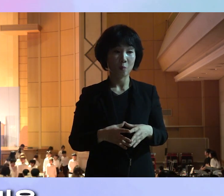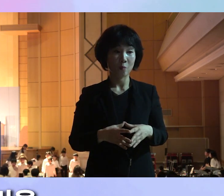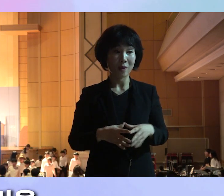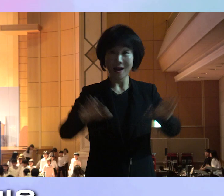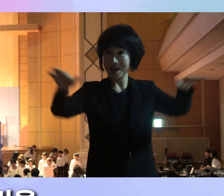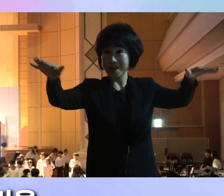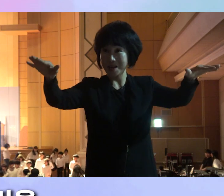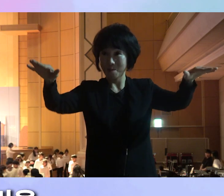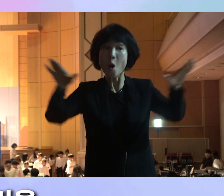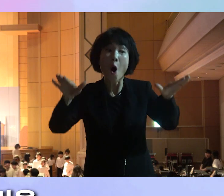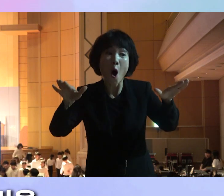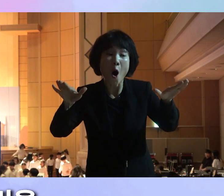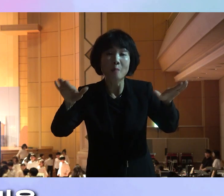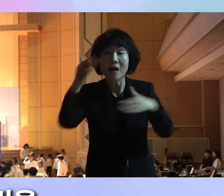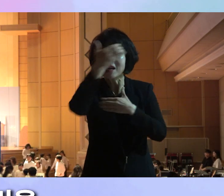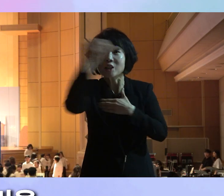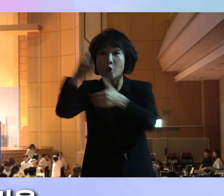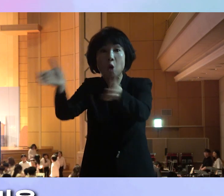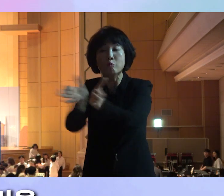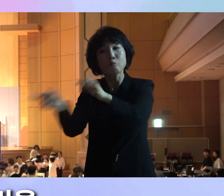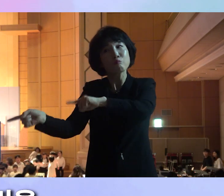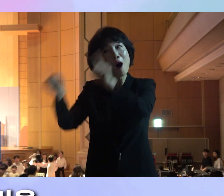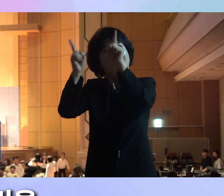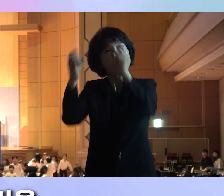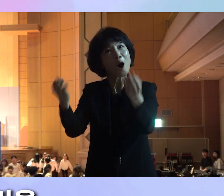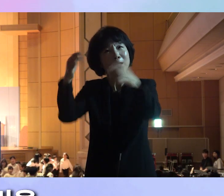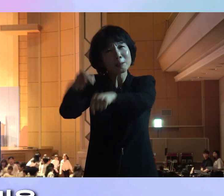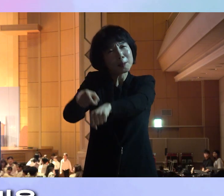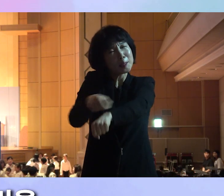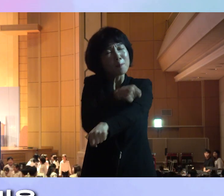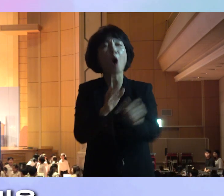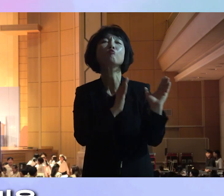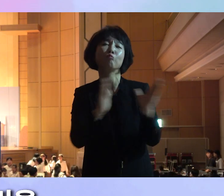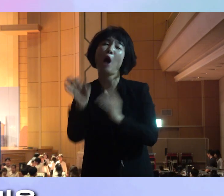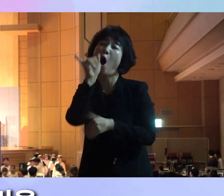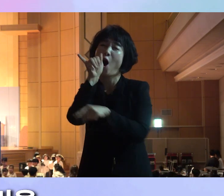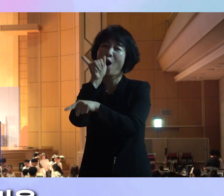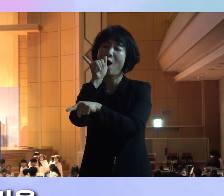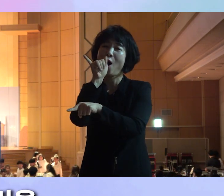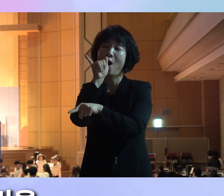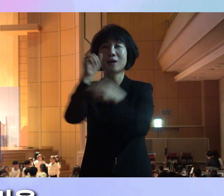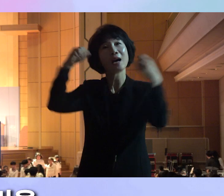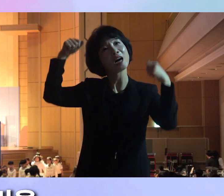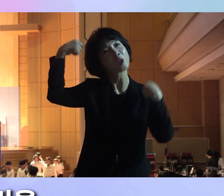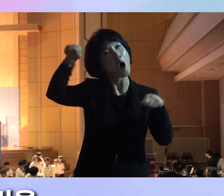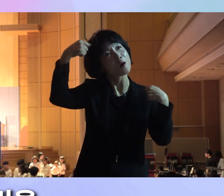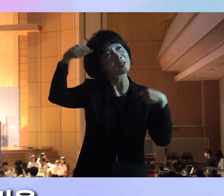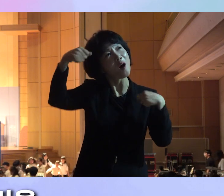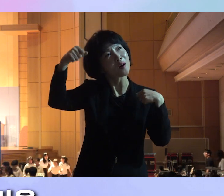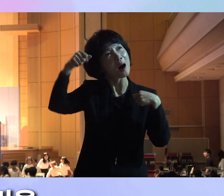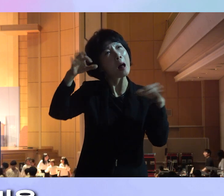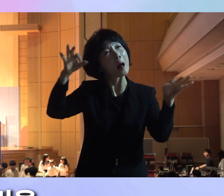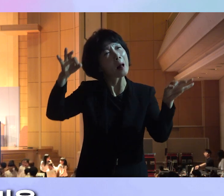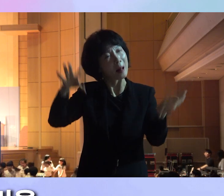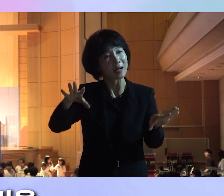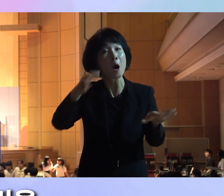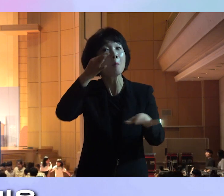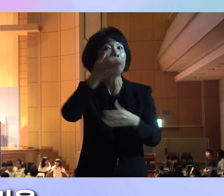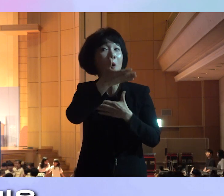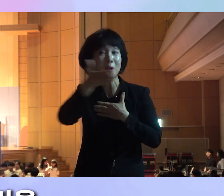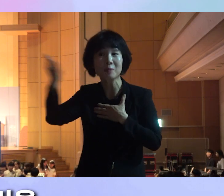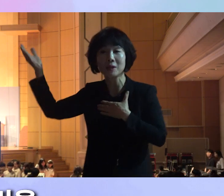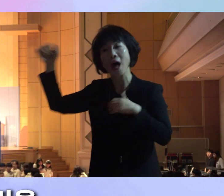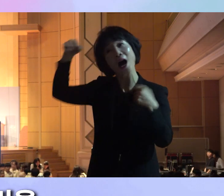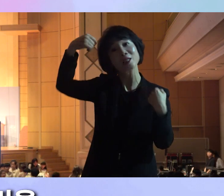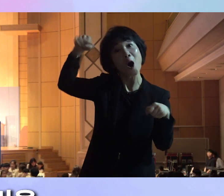네, 이번에는 청년부에서 부활절을 맞이해서 특별히 준비한 성극을 주님께 헌정하는 시간을 갖겠습니다.